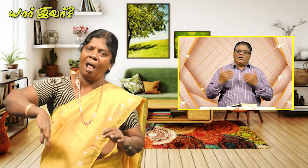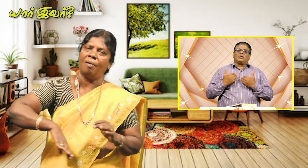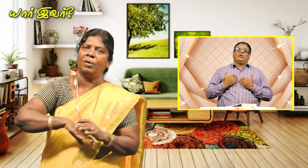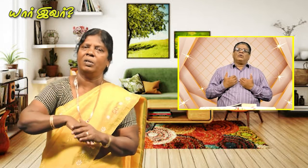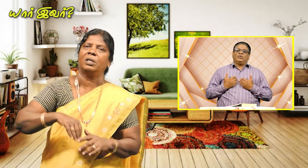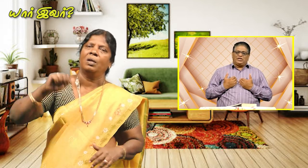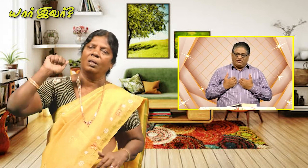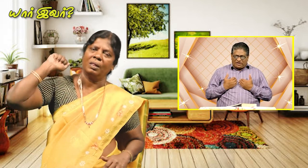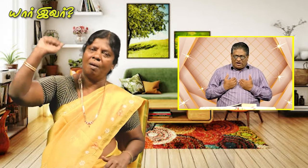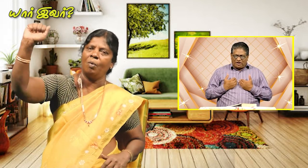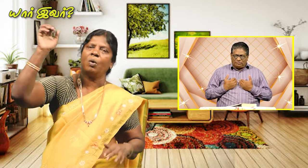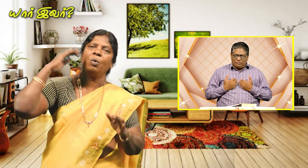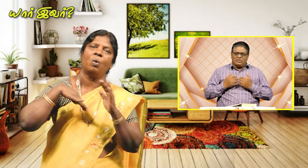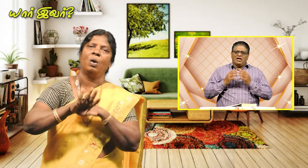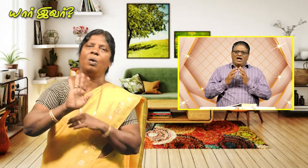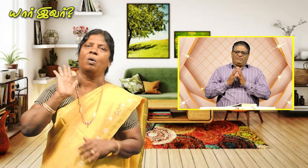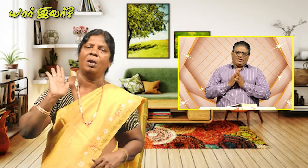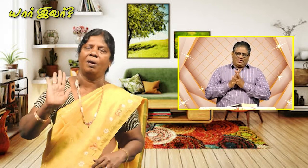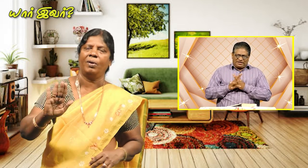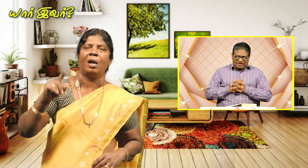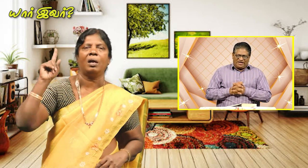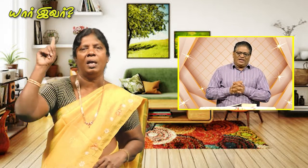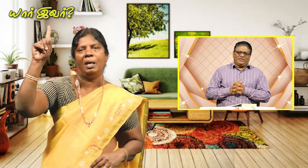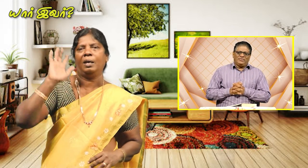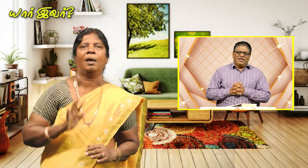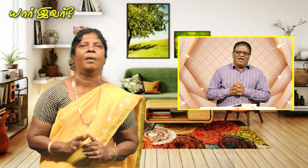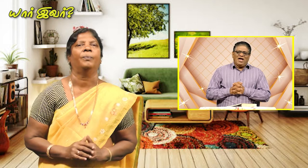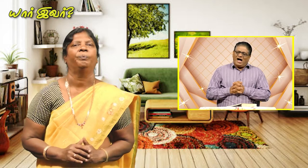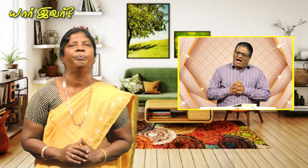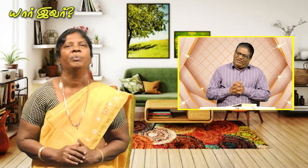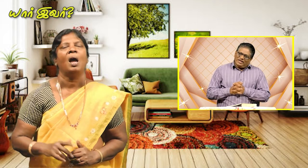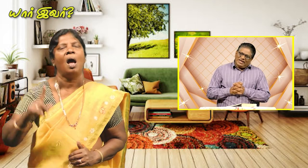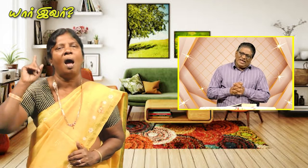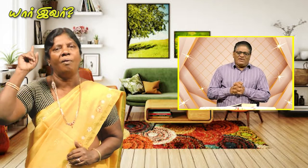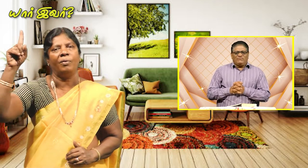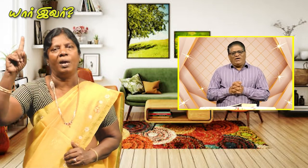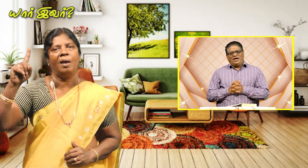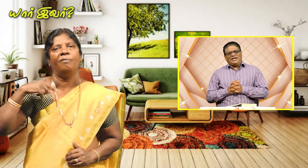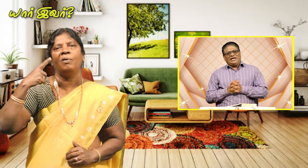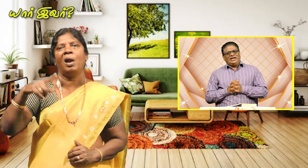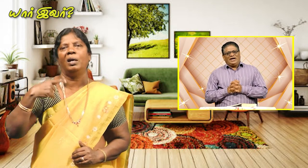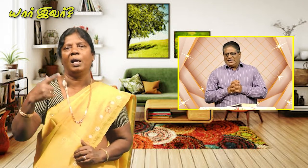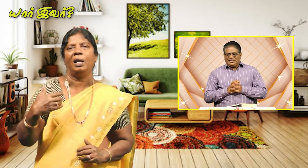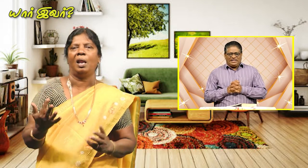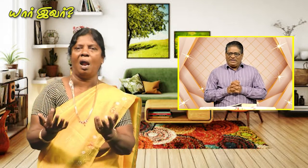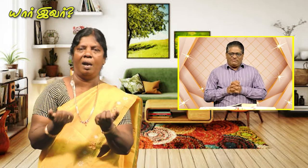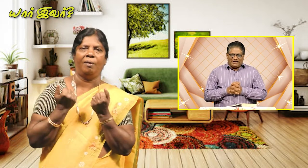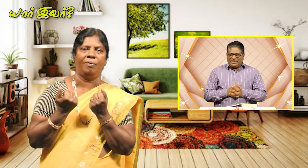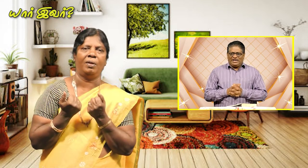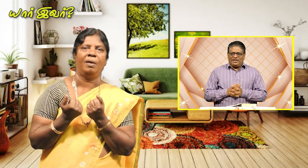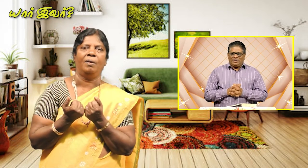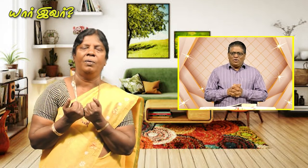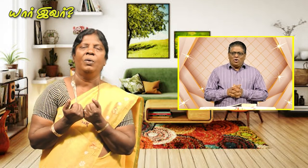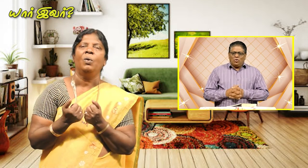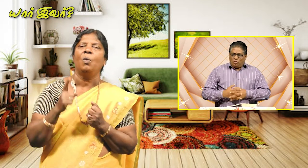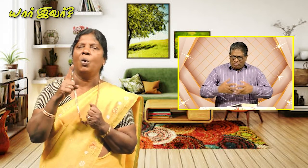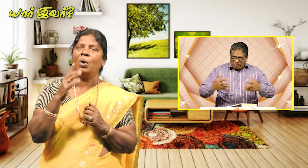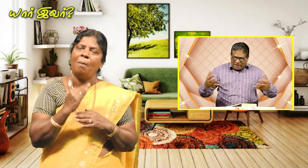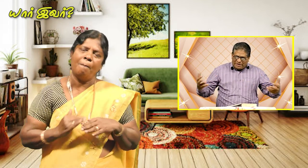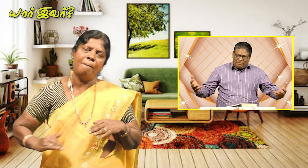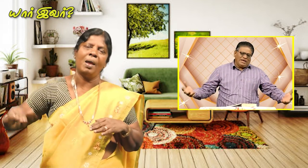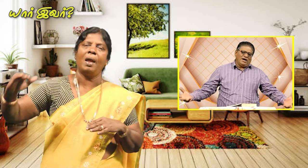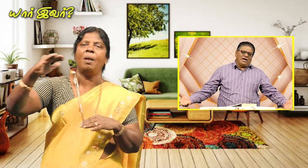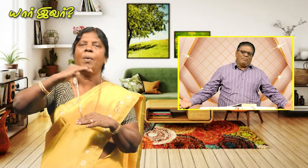எல்லாவற்றையும் தமக்குள் கொண்டவராகவும் அவர் இருக்கிறார். அவரை வாழ்க்கையில் அடைதலை விட